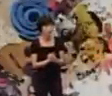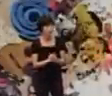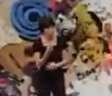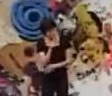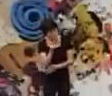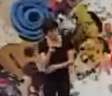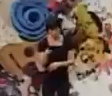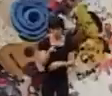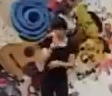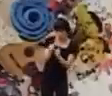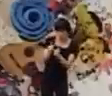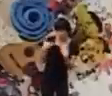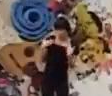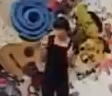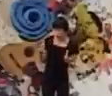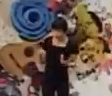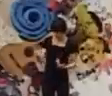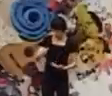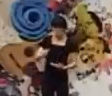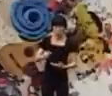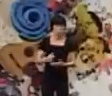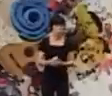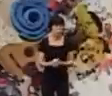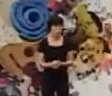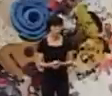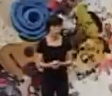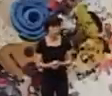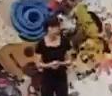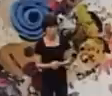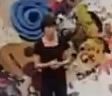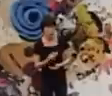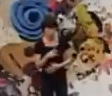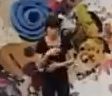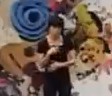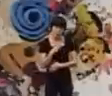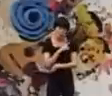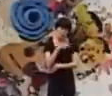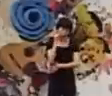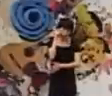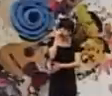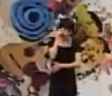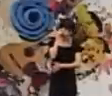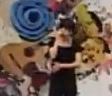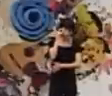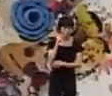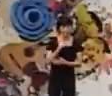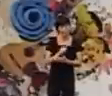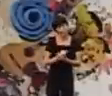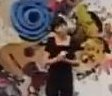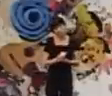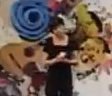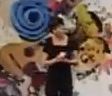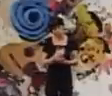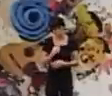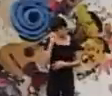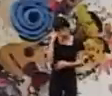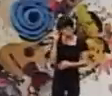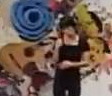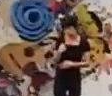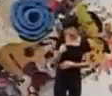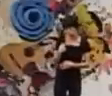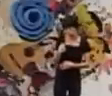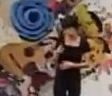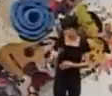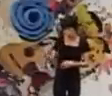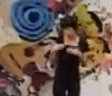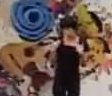佢見到大家都玩得好開心。啊，佢見到佢哋咁開心咧，佢就喺度諗咯喎。我都好想好似佢